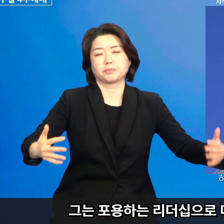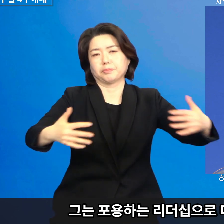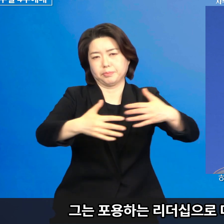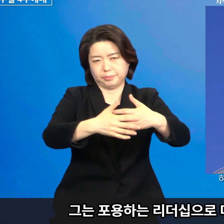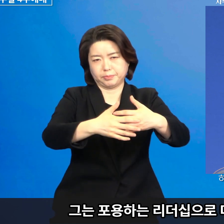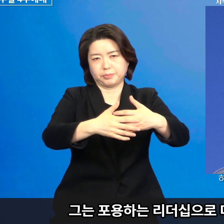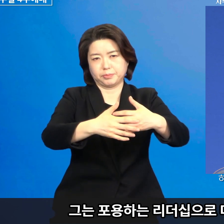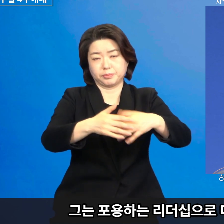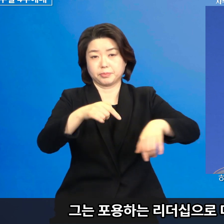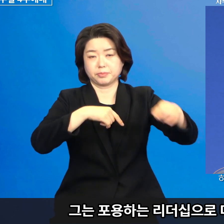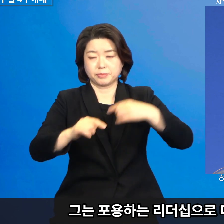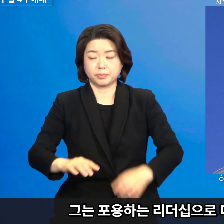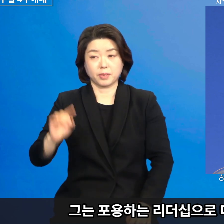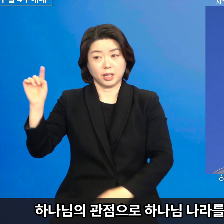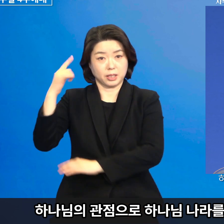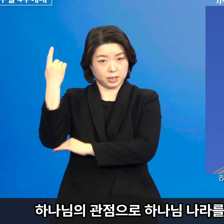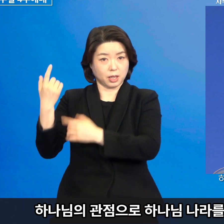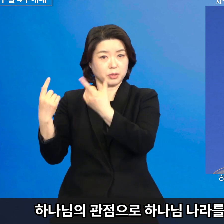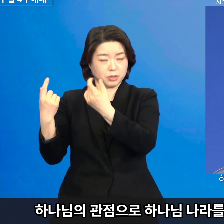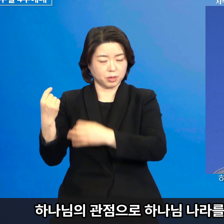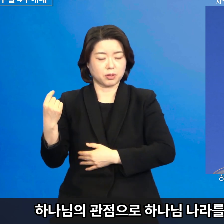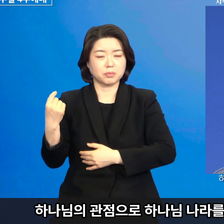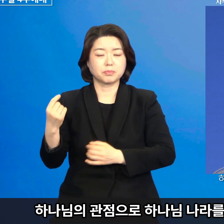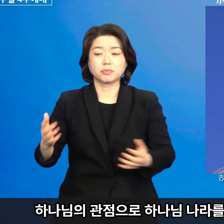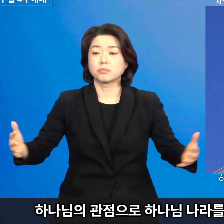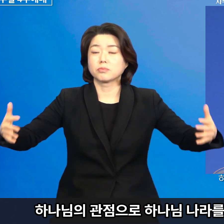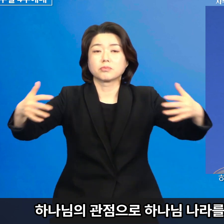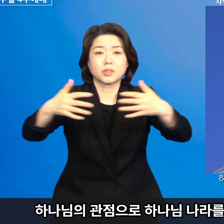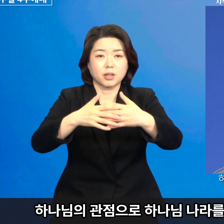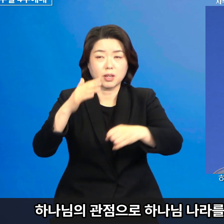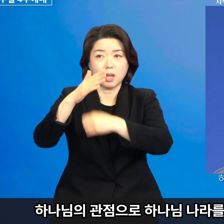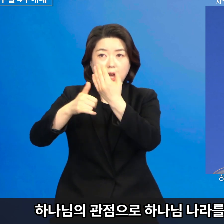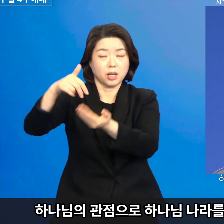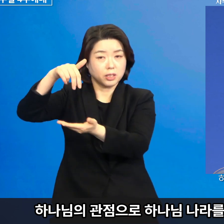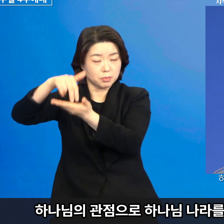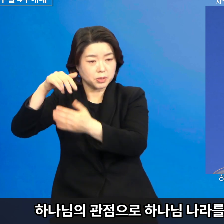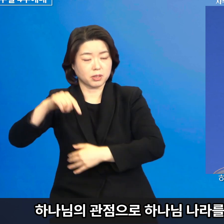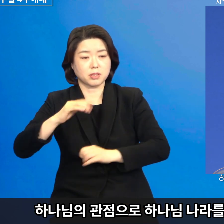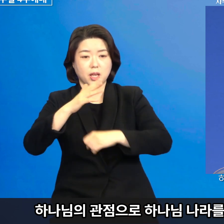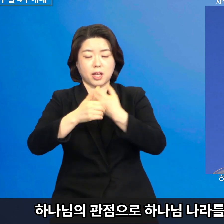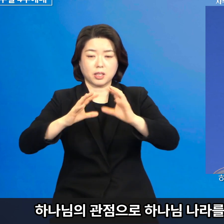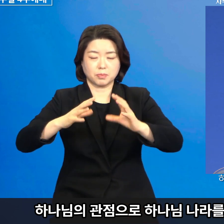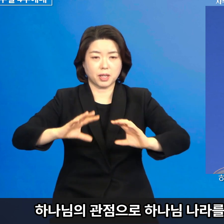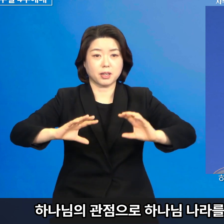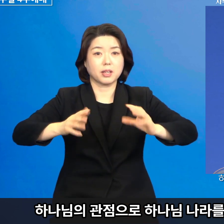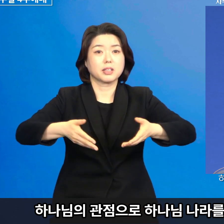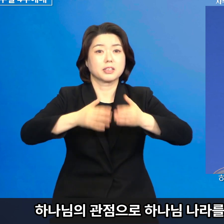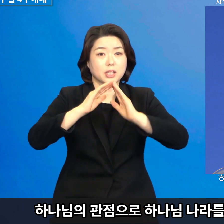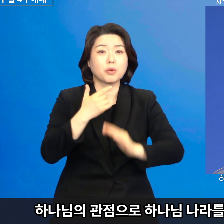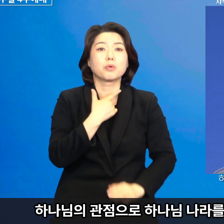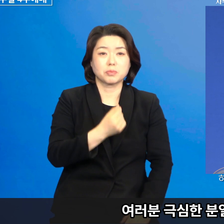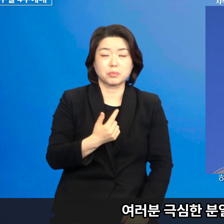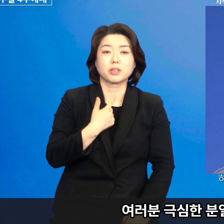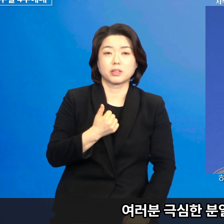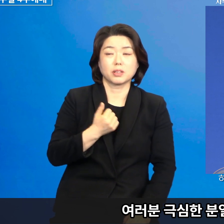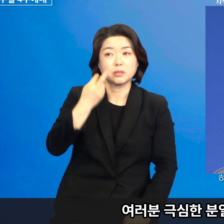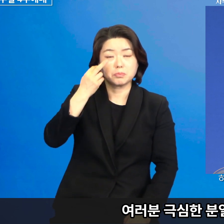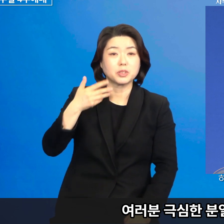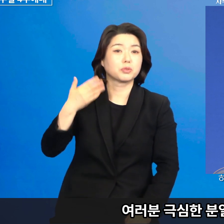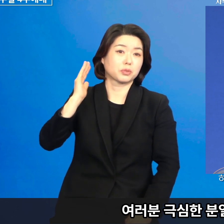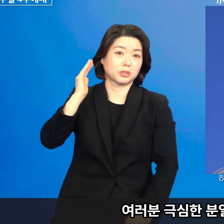다윗처럼 전체를 아우르는 하나님의 관점으로 하나님 나라를 세우고자 했던 사람이었습니다.